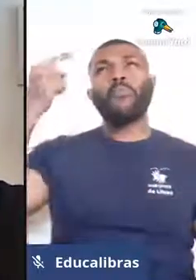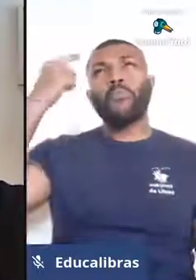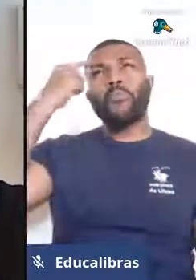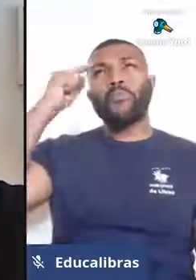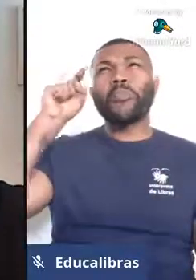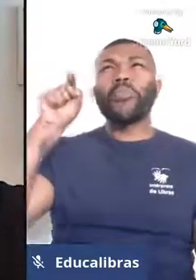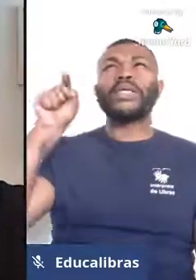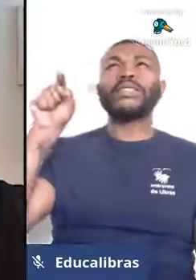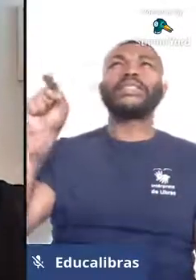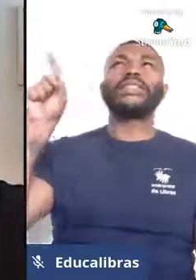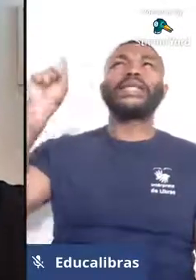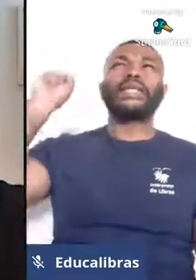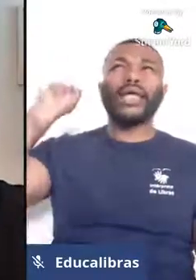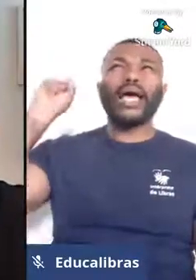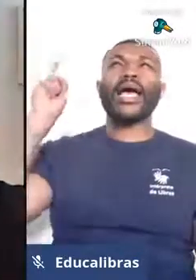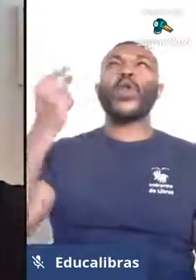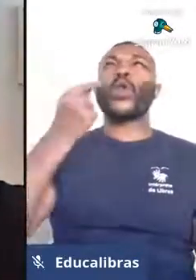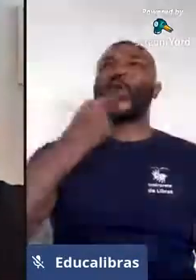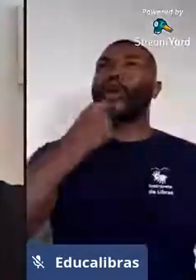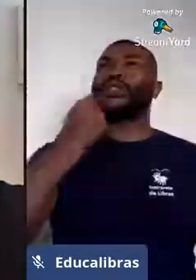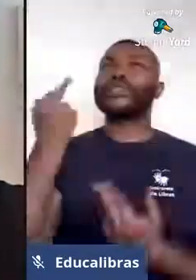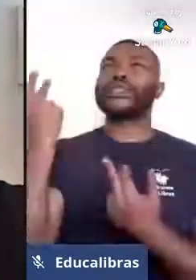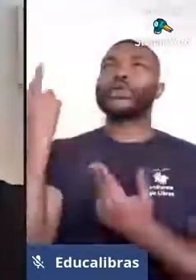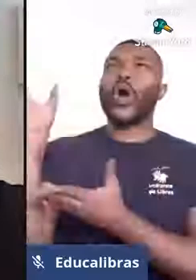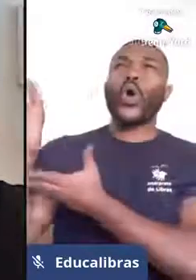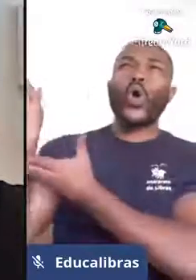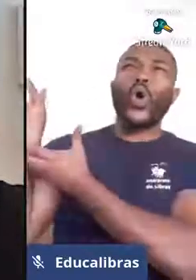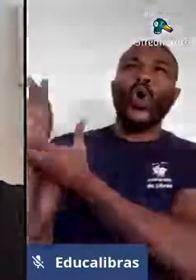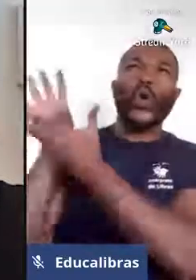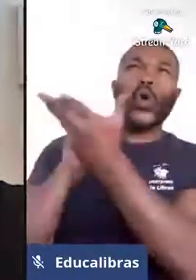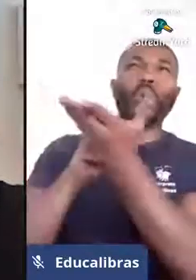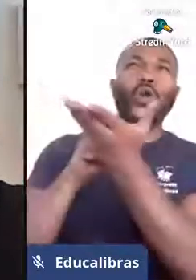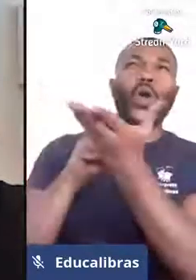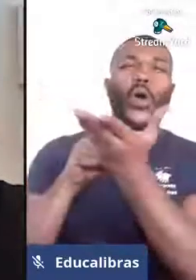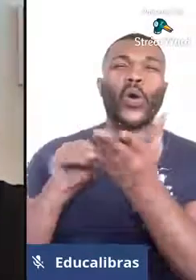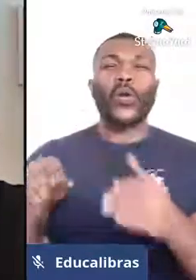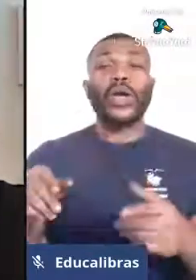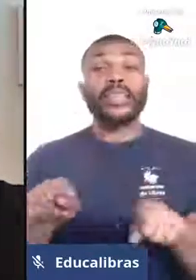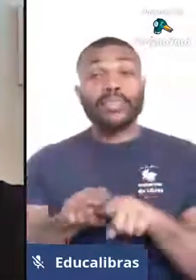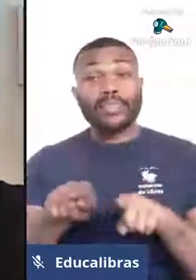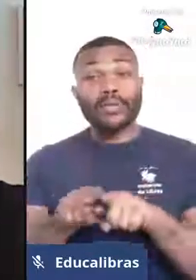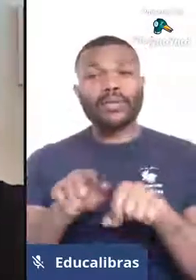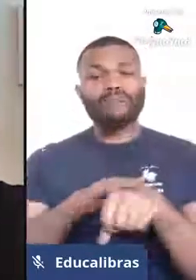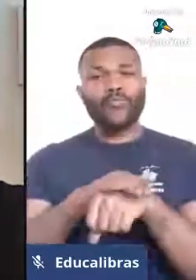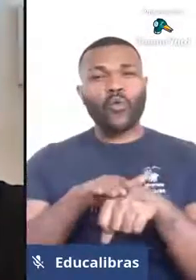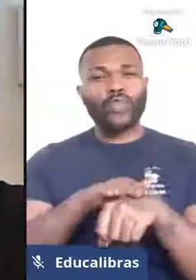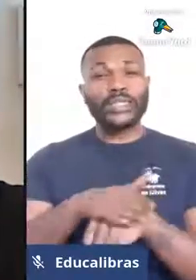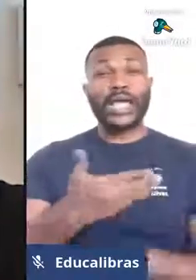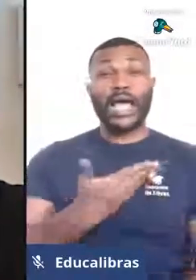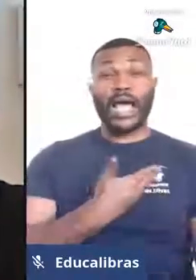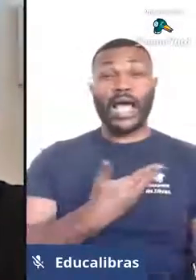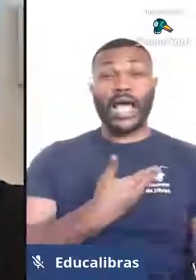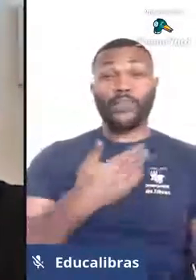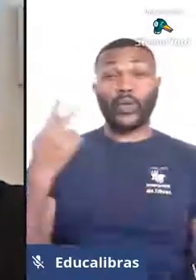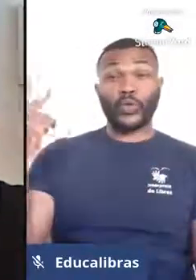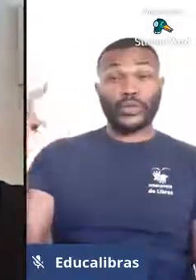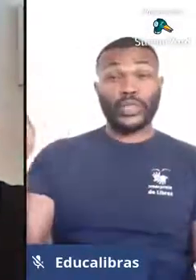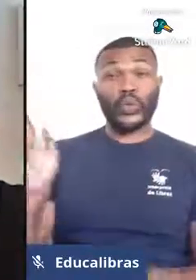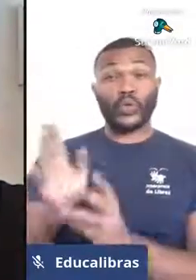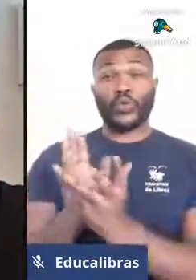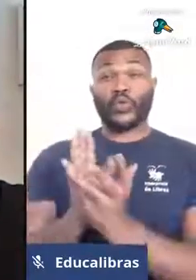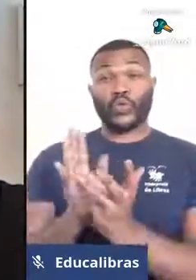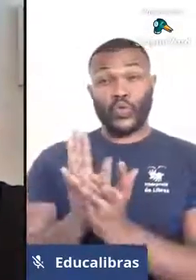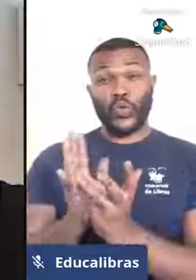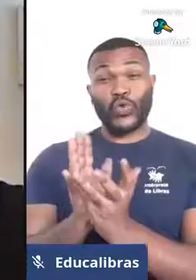no Unlimited. E depois de ter conversado com colegas seus lá do British Council que ainda estão